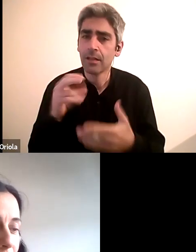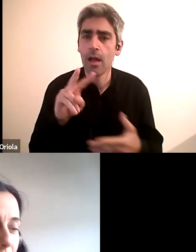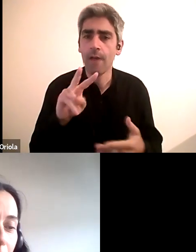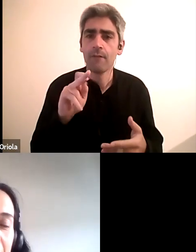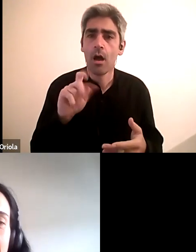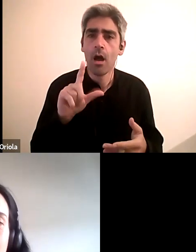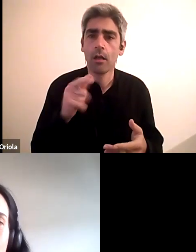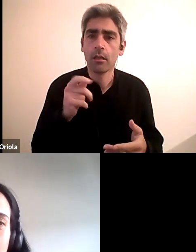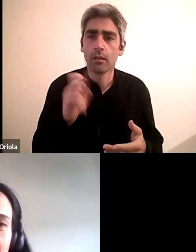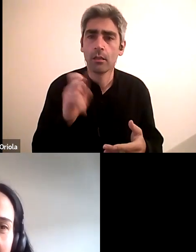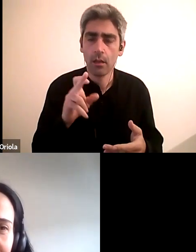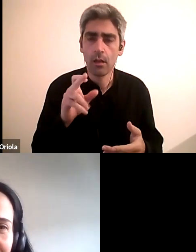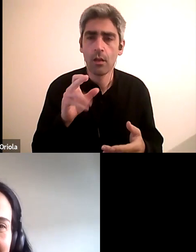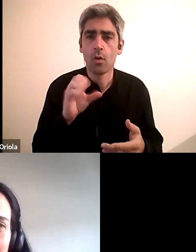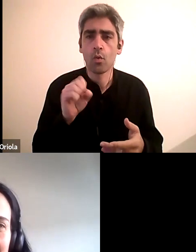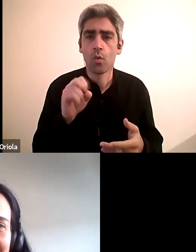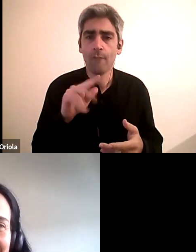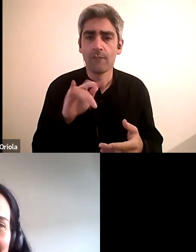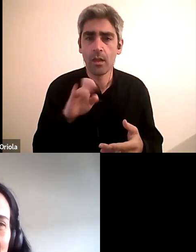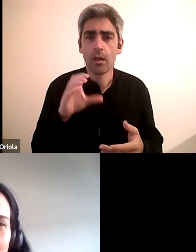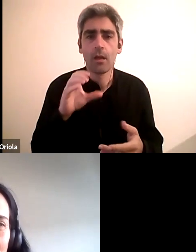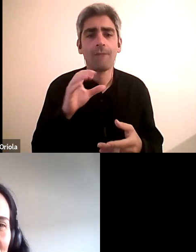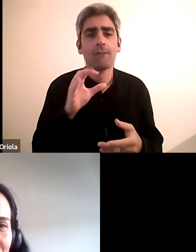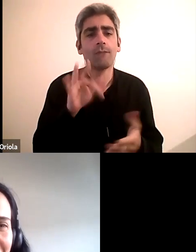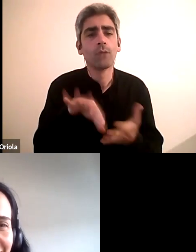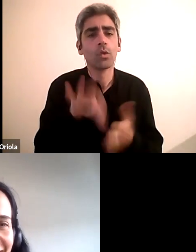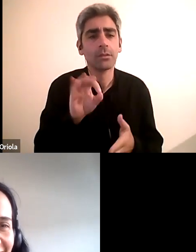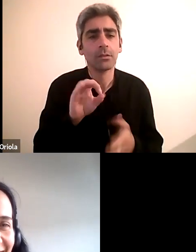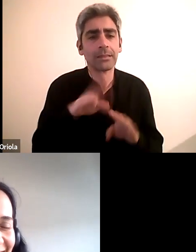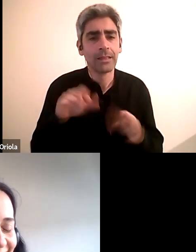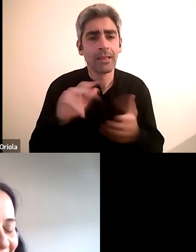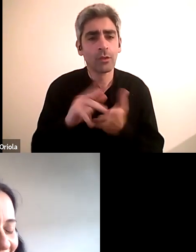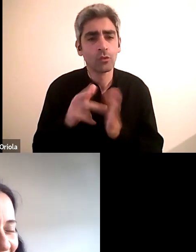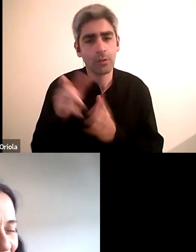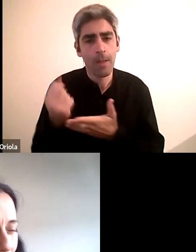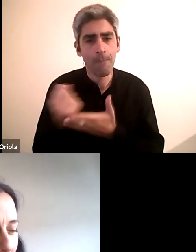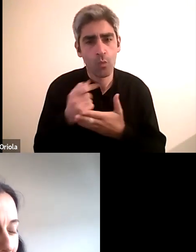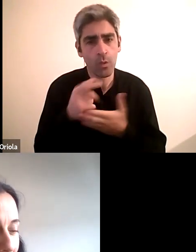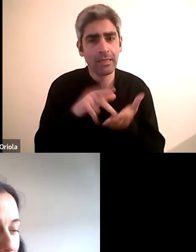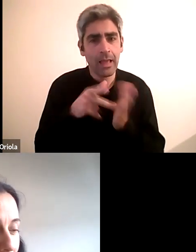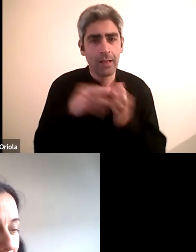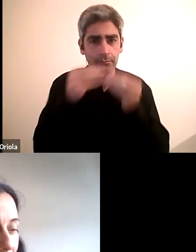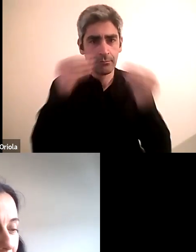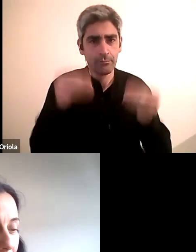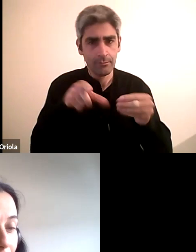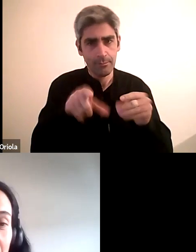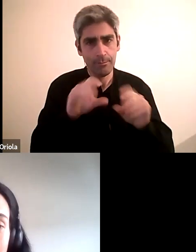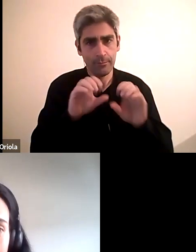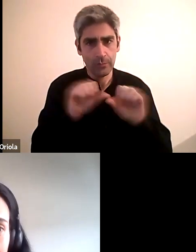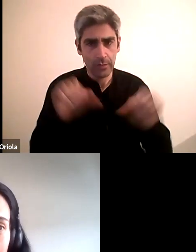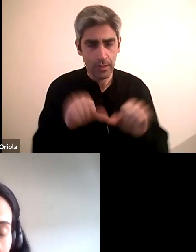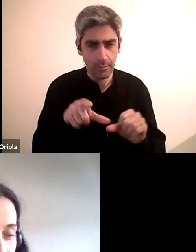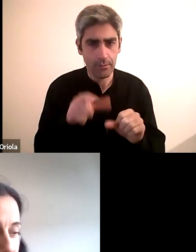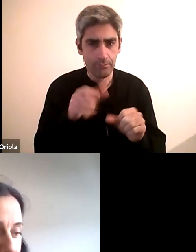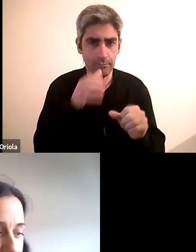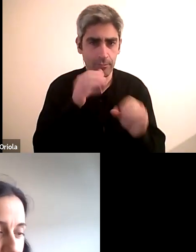Gouveia, da Fundação para a Ciência e Tecnologia, que também está sempre presente a dar-nos o apoio todo técnico nestes webinars. Lembrar